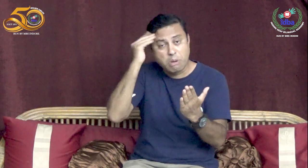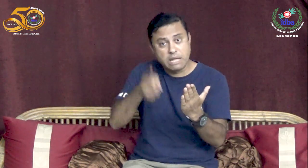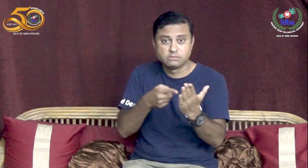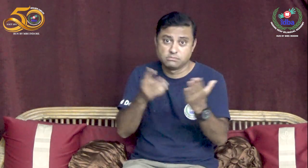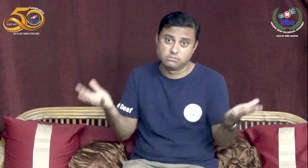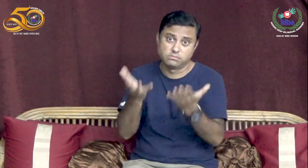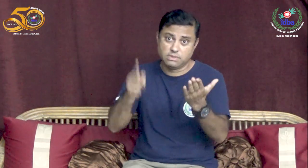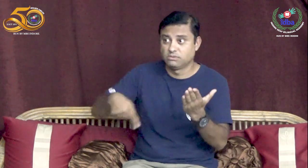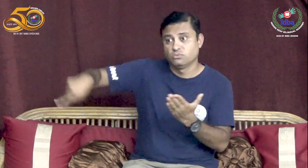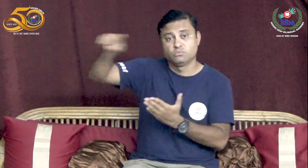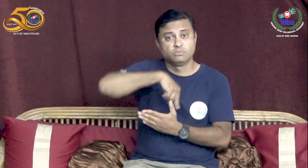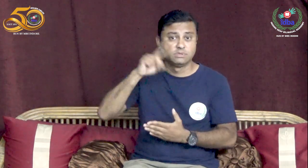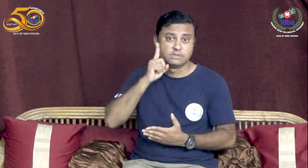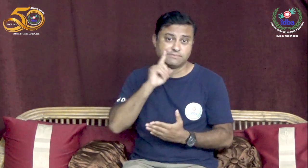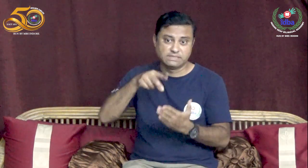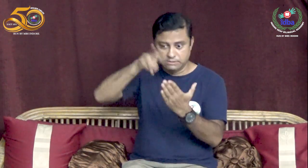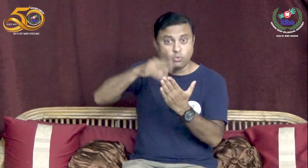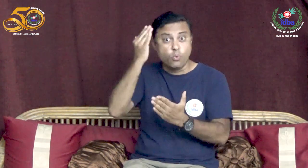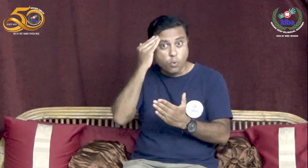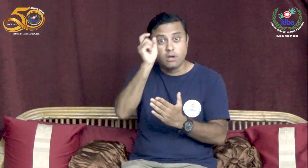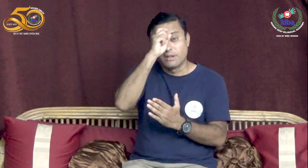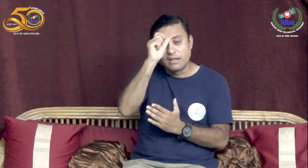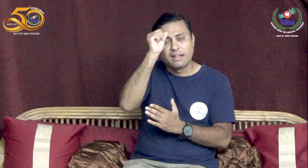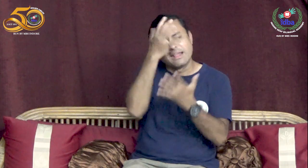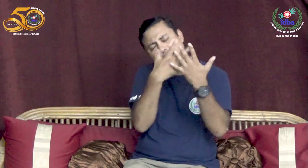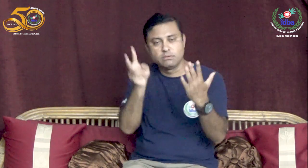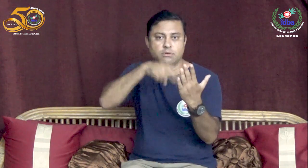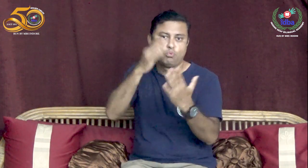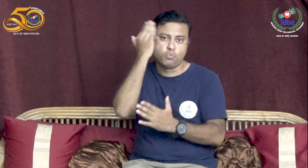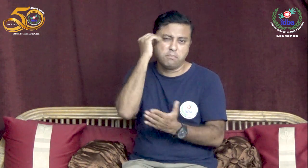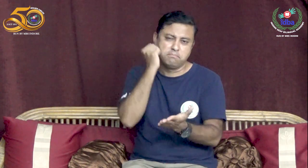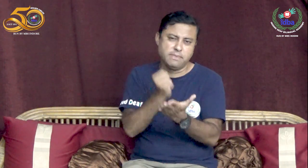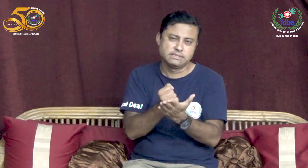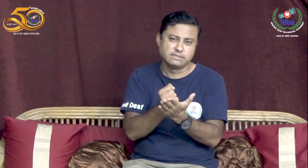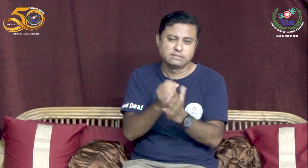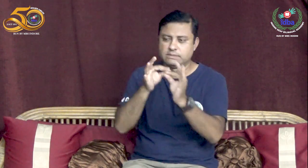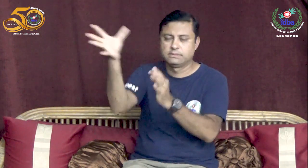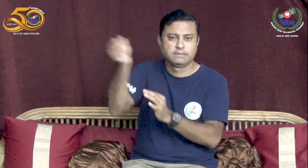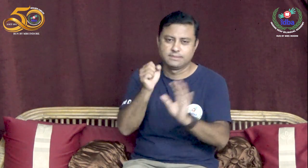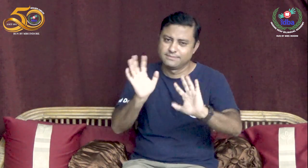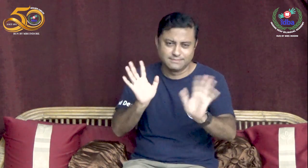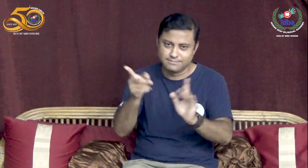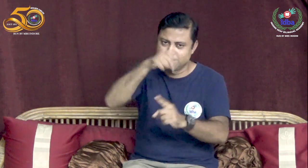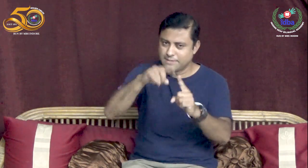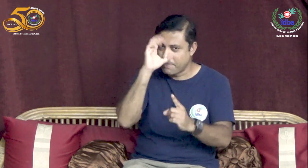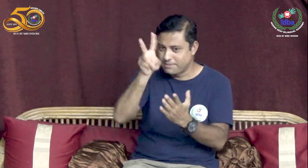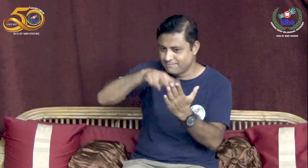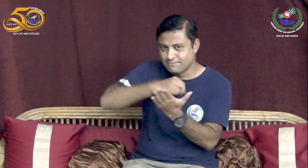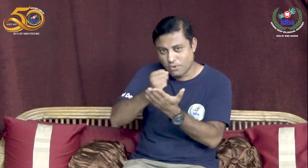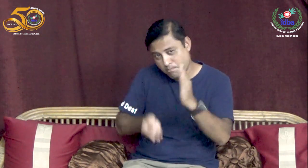आपको कोई हेल्प नहीं करेगा। आपको खुद जो है डेफ लोगों को अपनी रीडिंग स्किल्स, इंग्लिश, हिंदी, कुछ भी लैंग्वेज पर आपको जो है आपकी रीडिंग स्किल्स अच्छी होनी चाहिए। ये चीज़ जो है